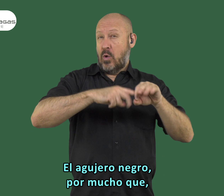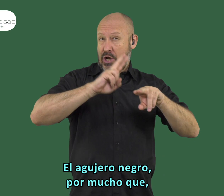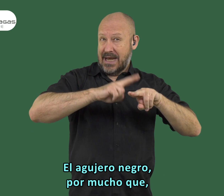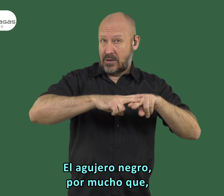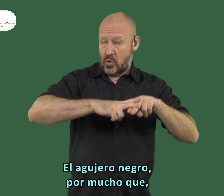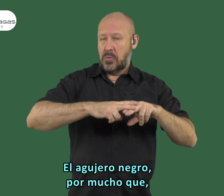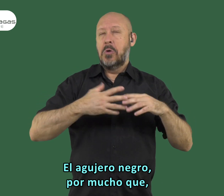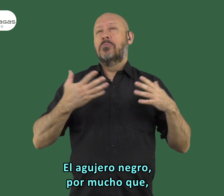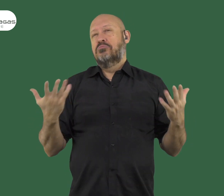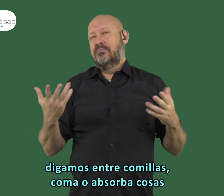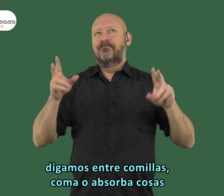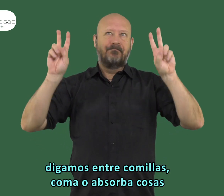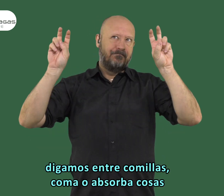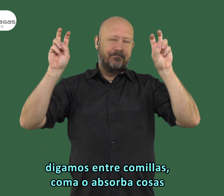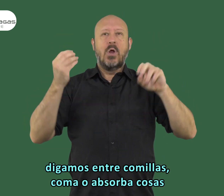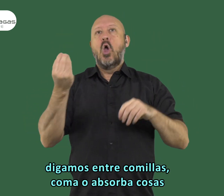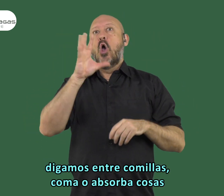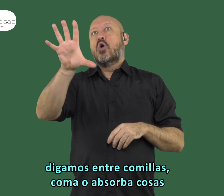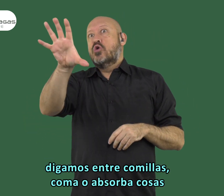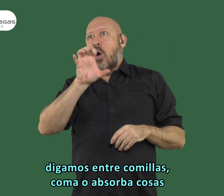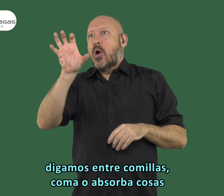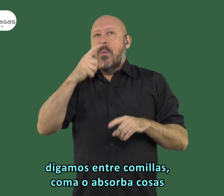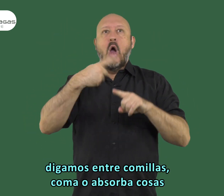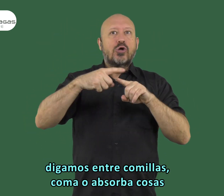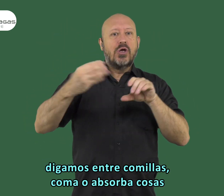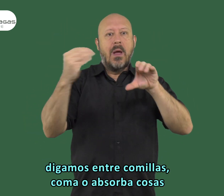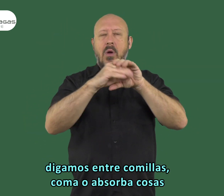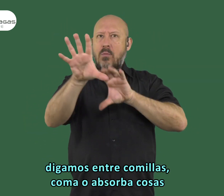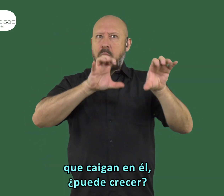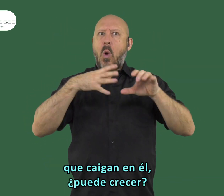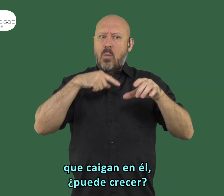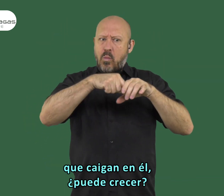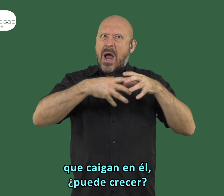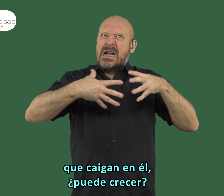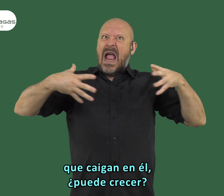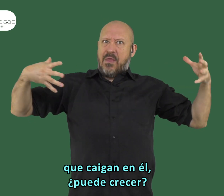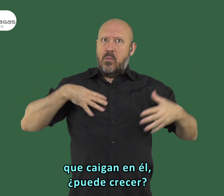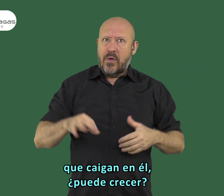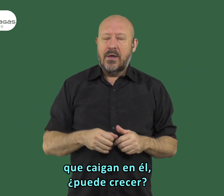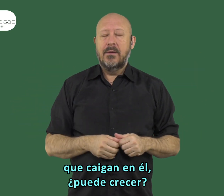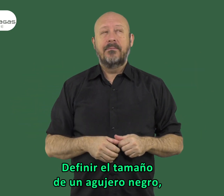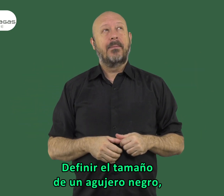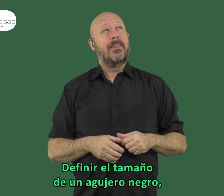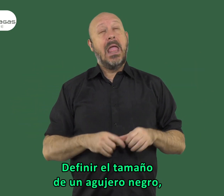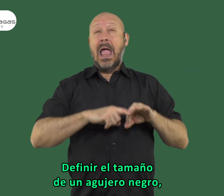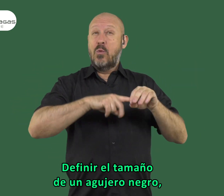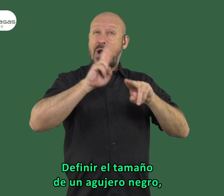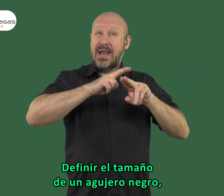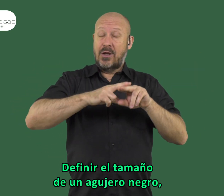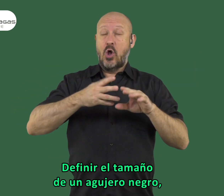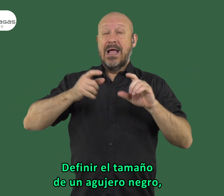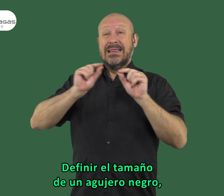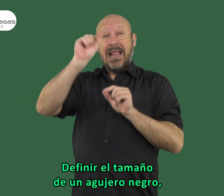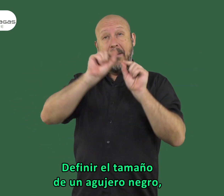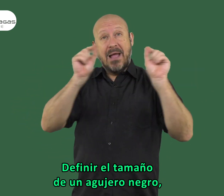negro, por mucho que, digamos, entre comillas, coma o absorba cosas que caigan en él, ¿puede crecer? Definir el tamaño de un